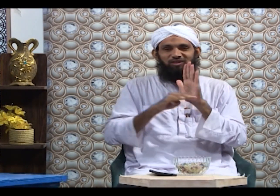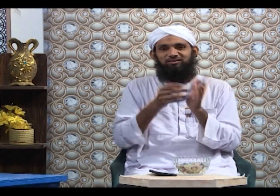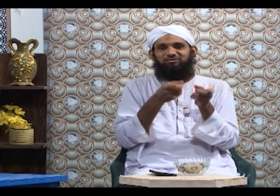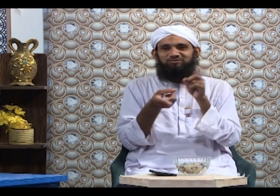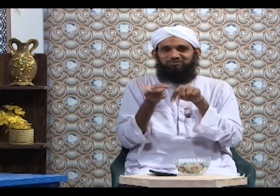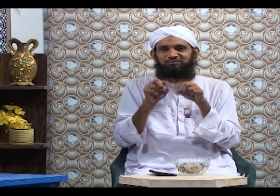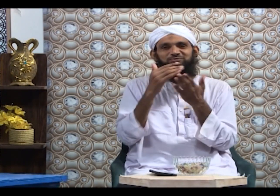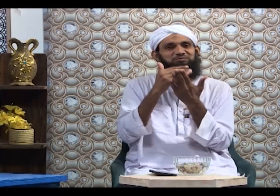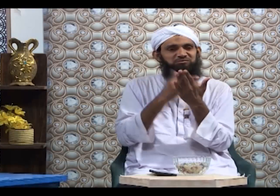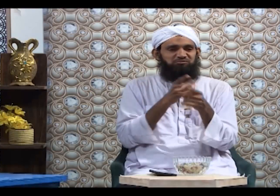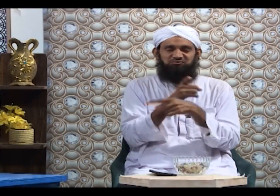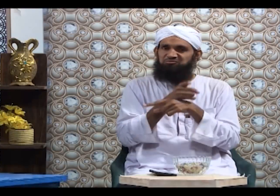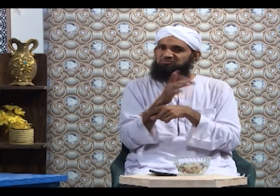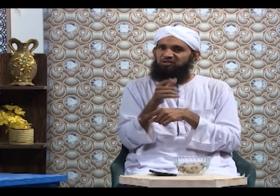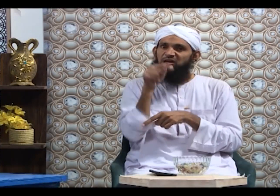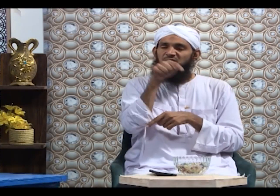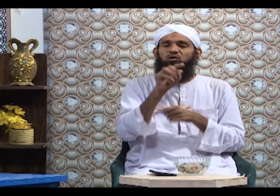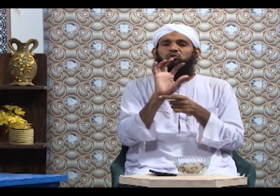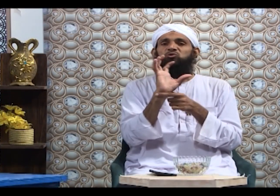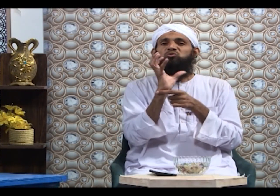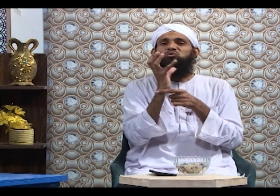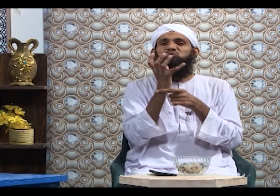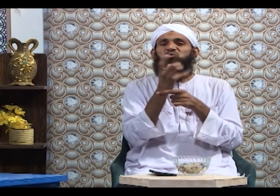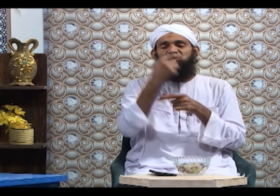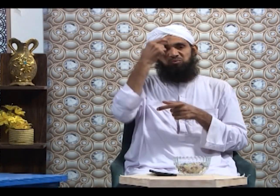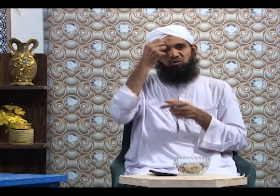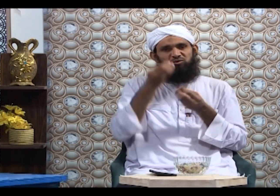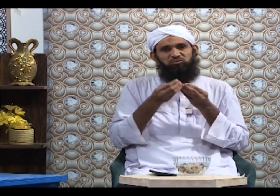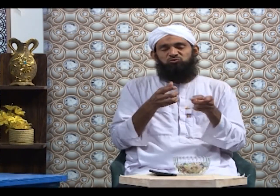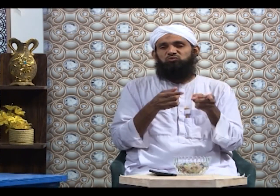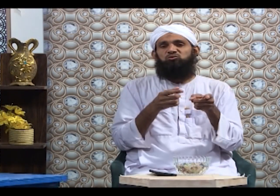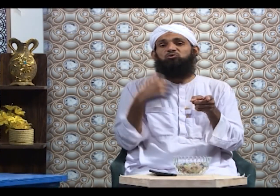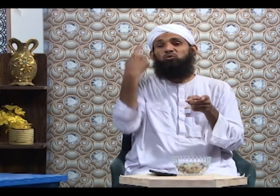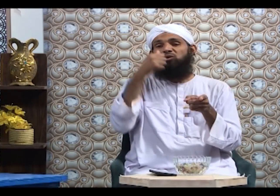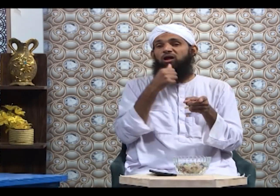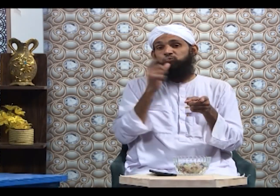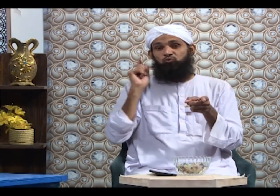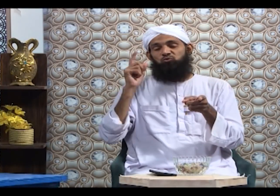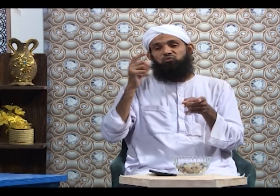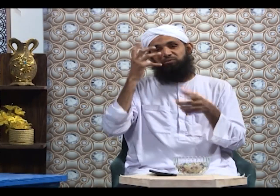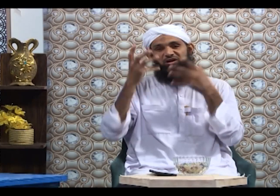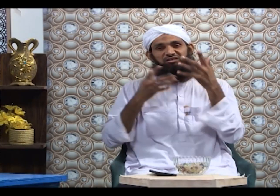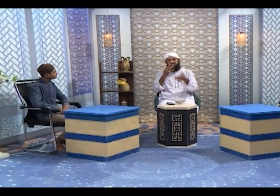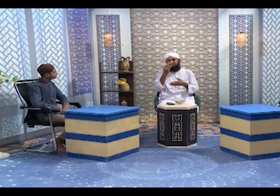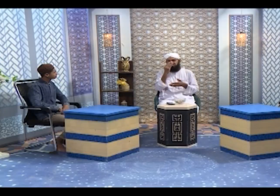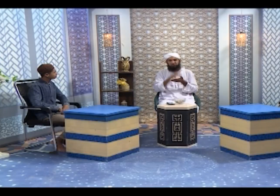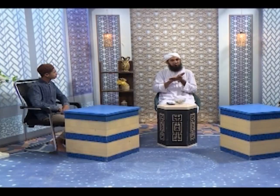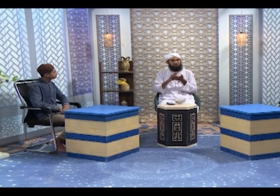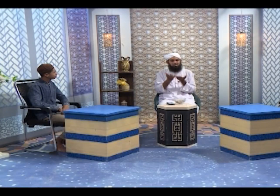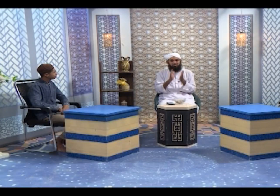اولاد نہ صرف دنیا میں ان کی پریشانی و مصیبت کا سبب بنتی ہے بلکہ آخرت میں ذلت و رسوائی اور جہنم کی حقداری